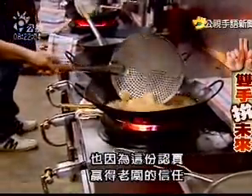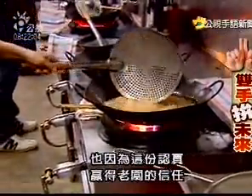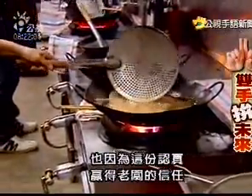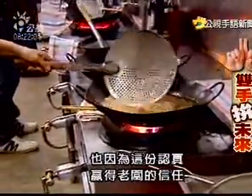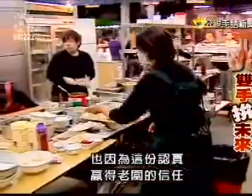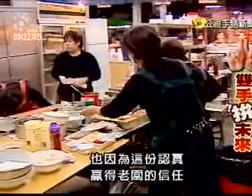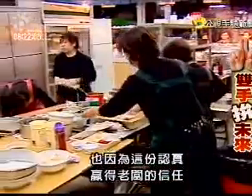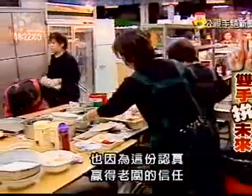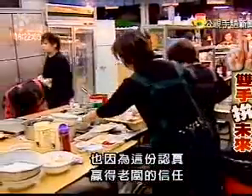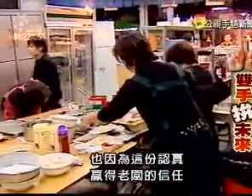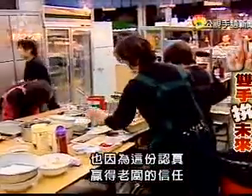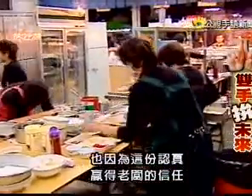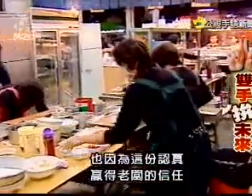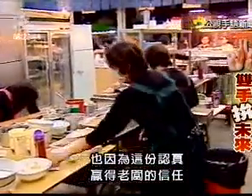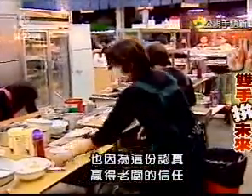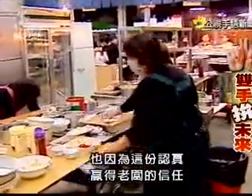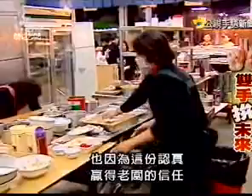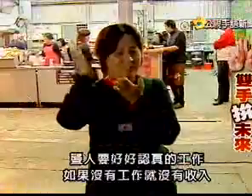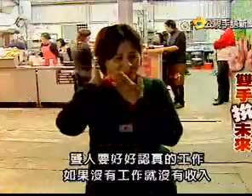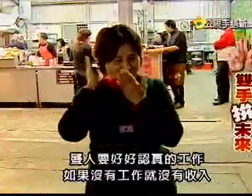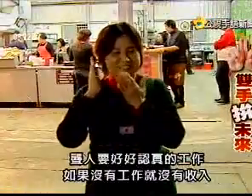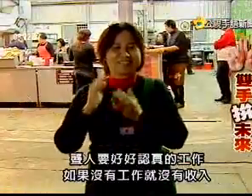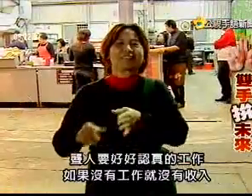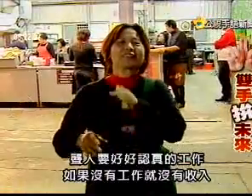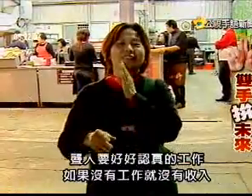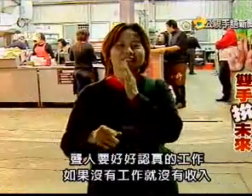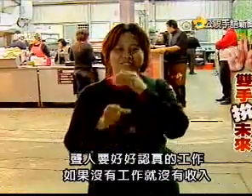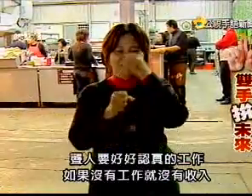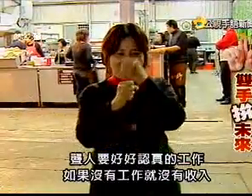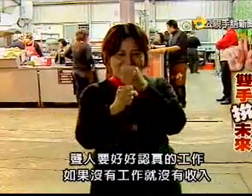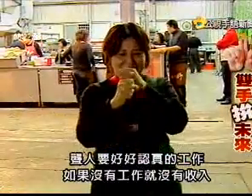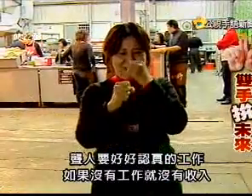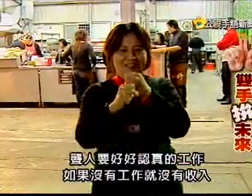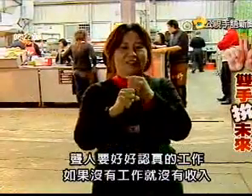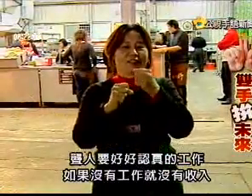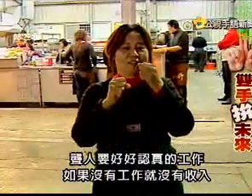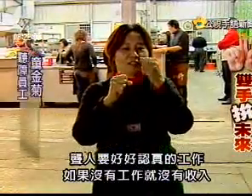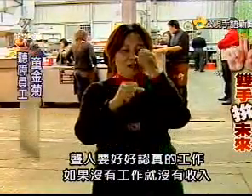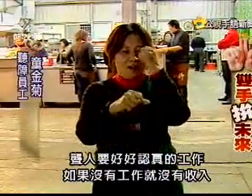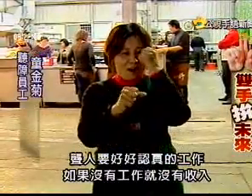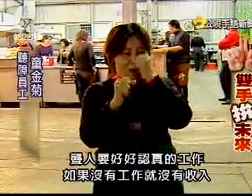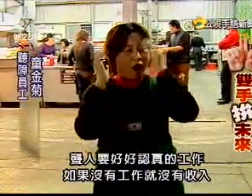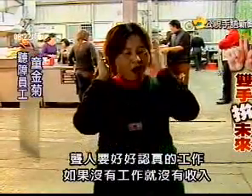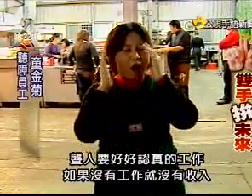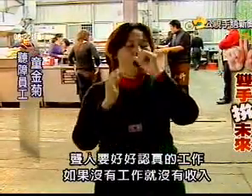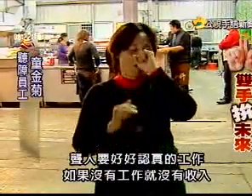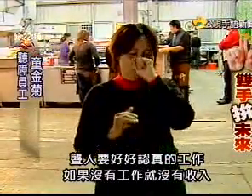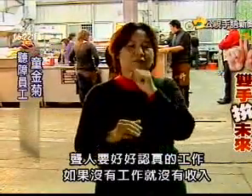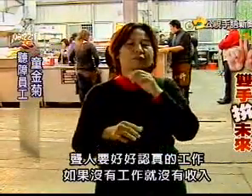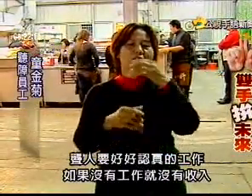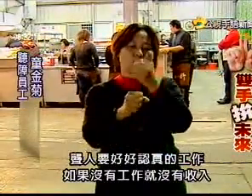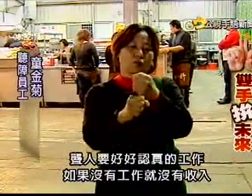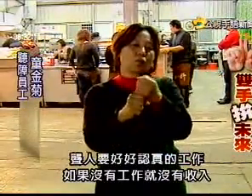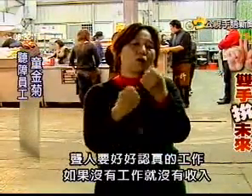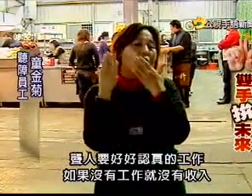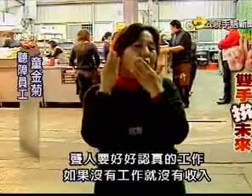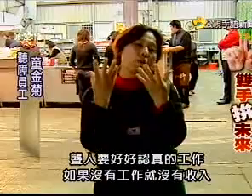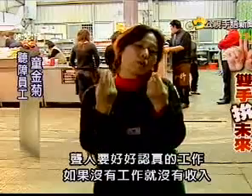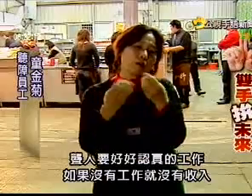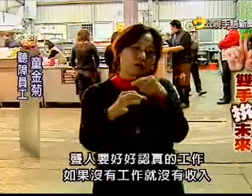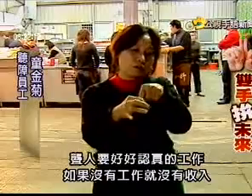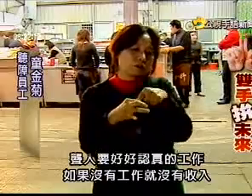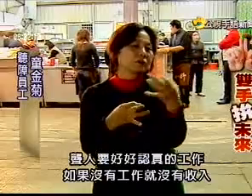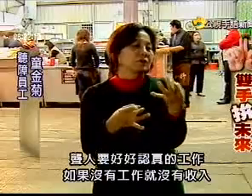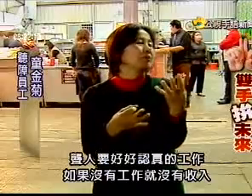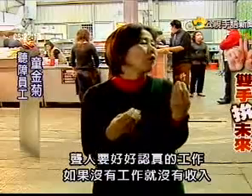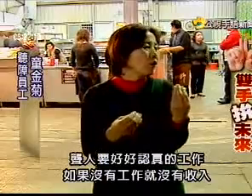为这一份认真，赢得老板的信任。 龙人要好好认真的工作，